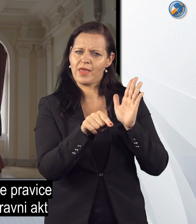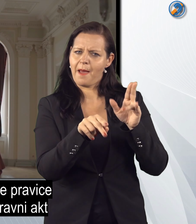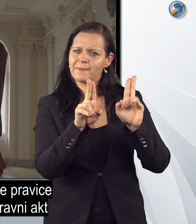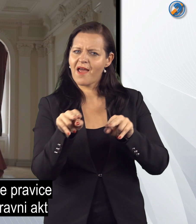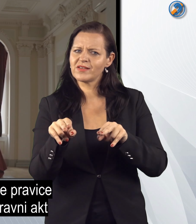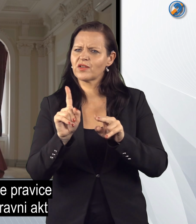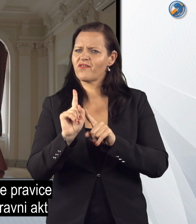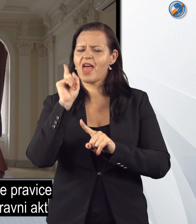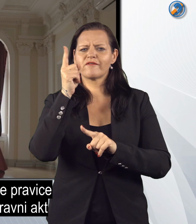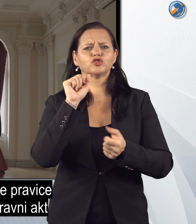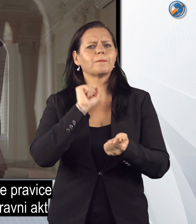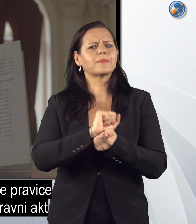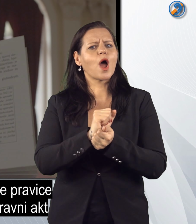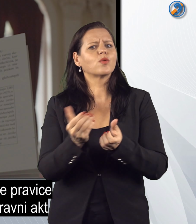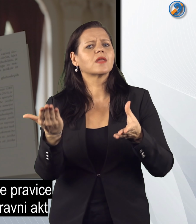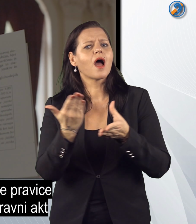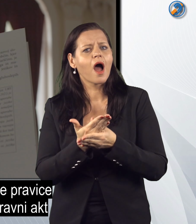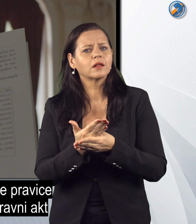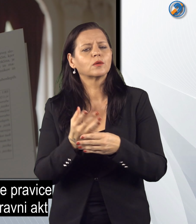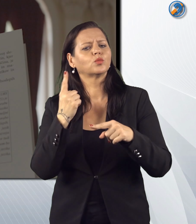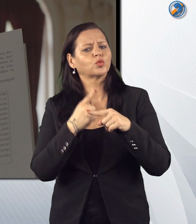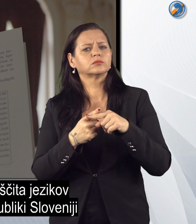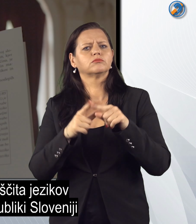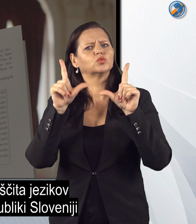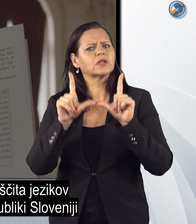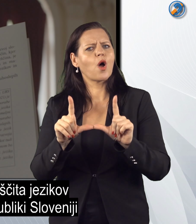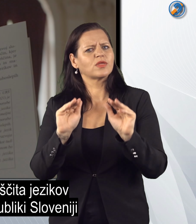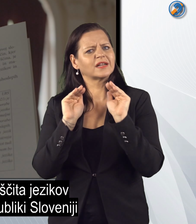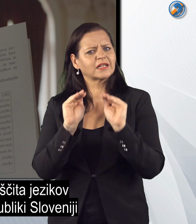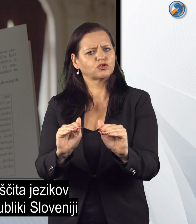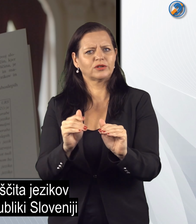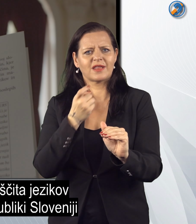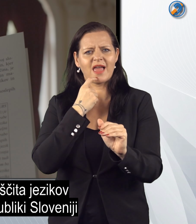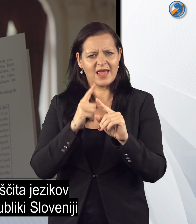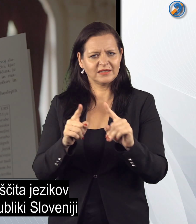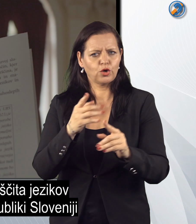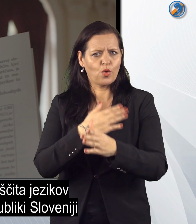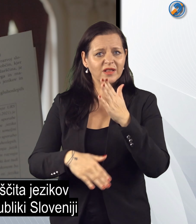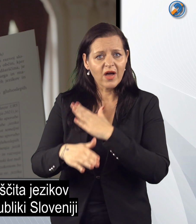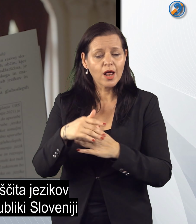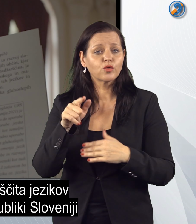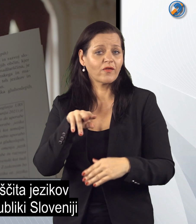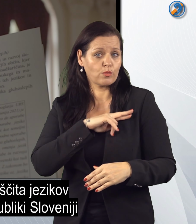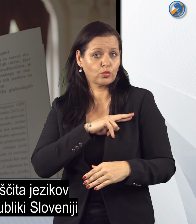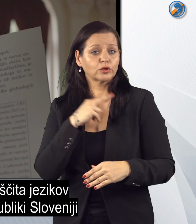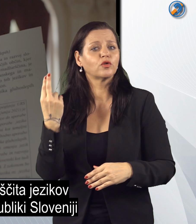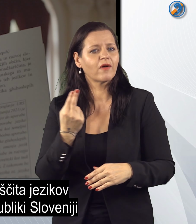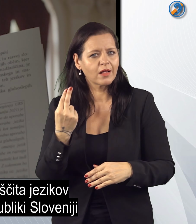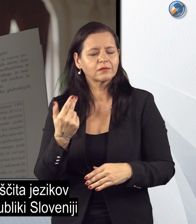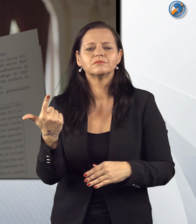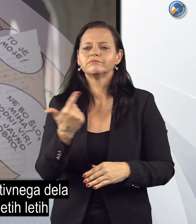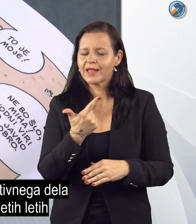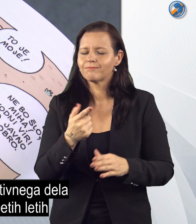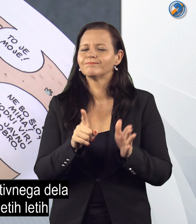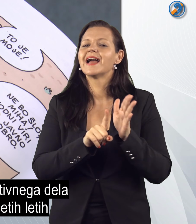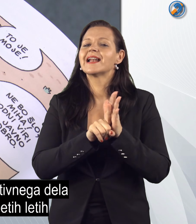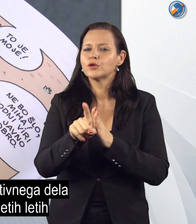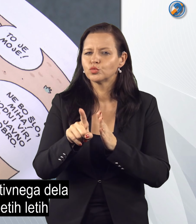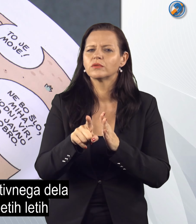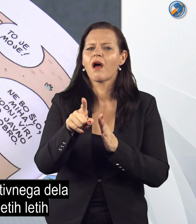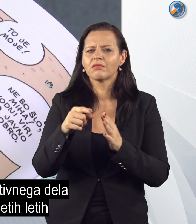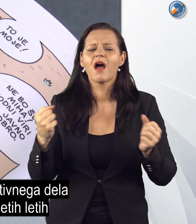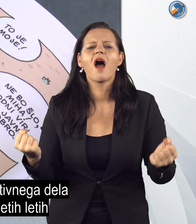Umestitev te pravice v najvišji pravni akt ter ustavna zaščita jezikov invalidov v Republiki Sloveniji sta rezultat aktivnega